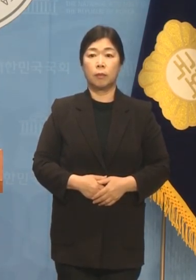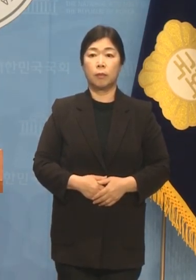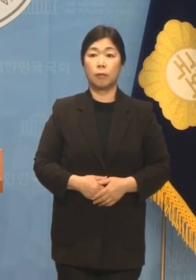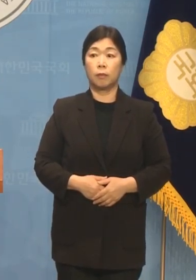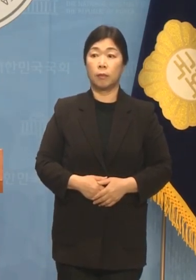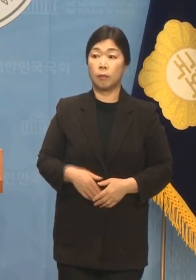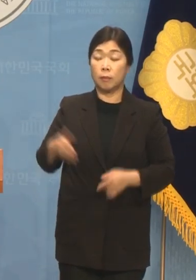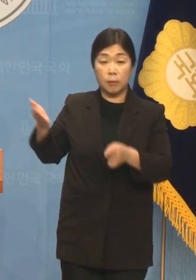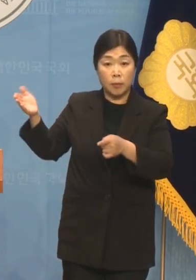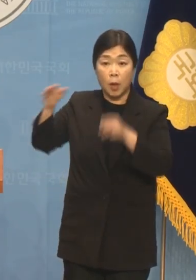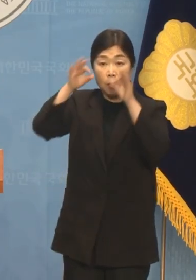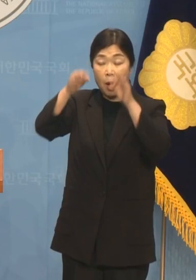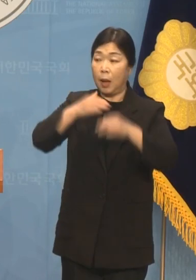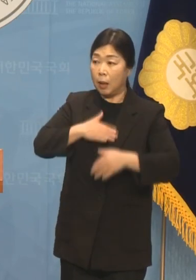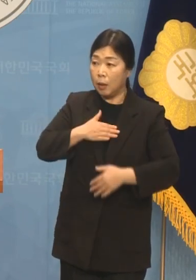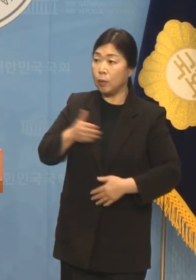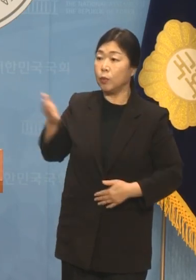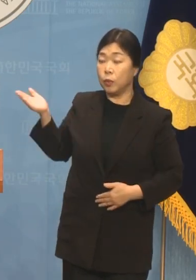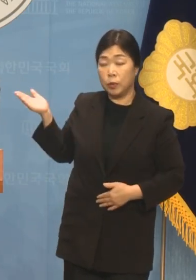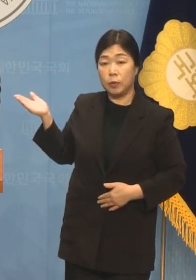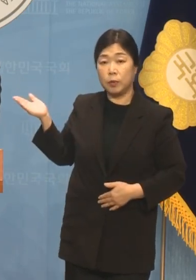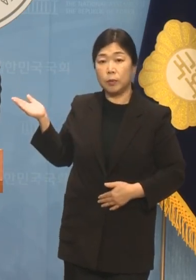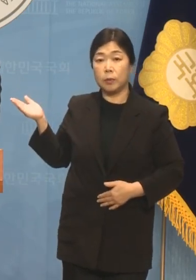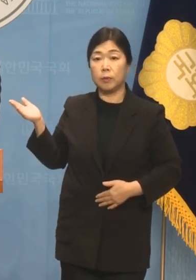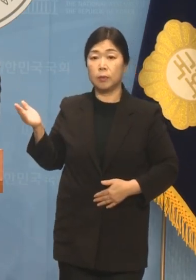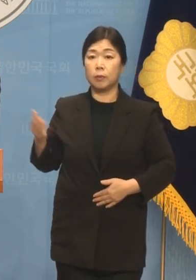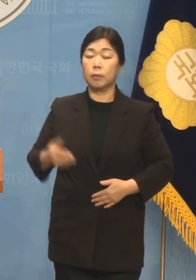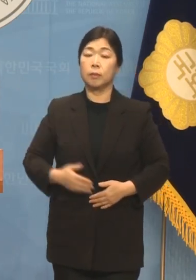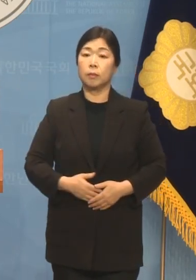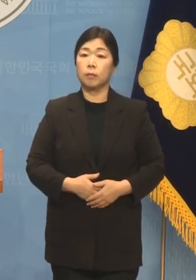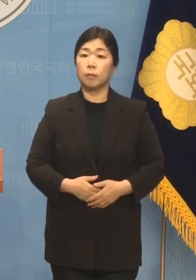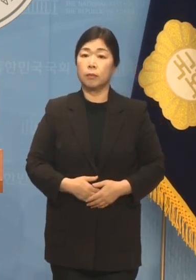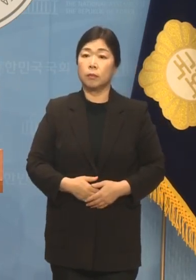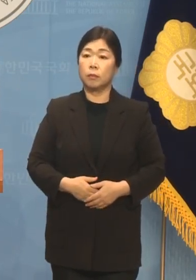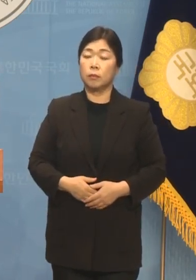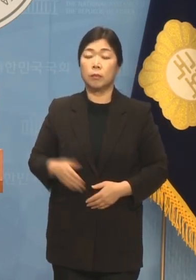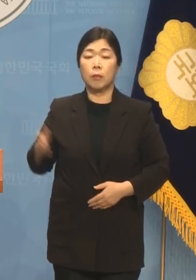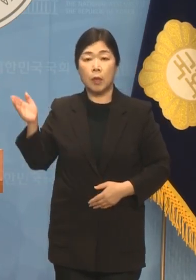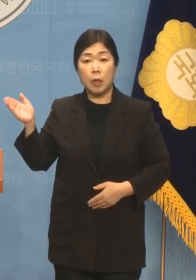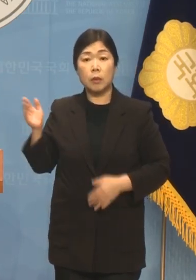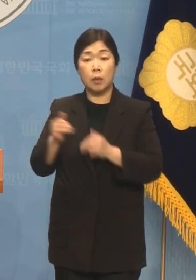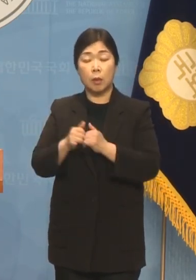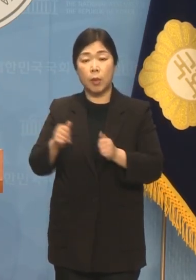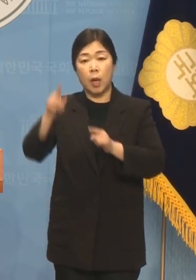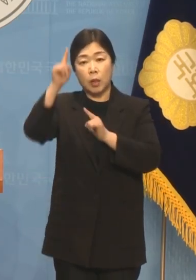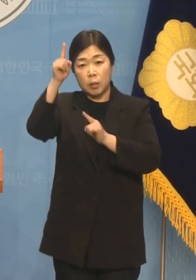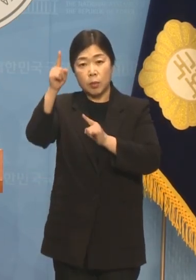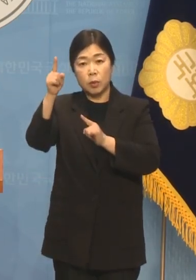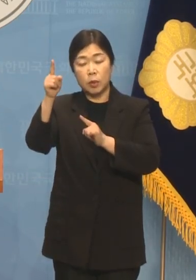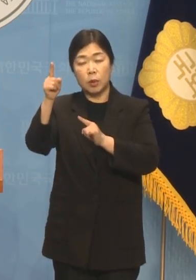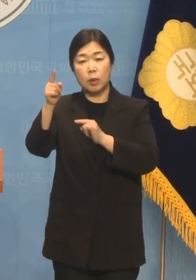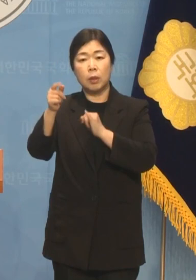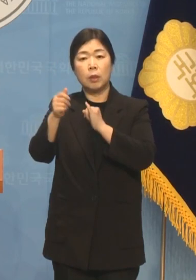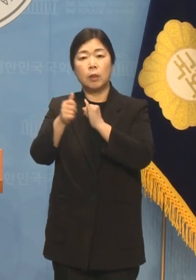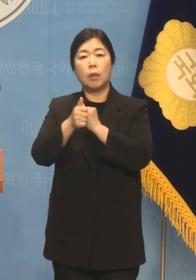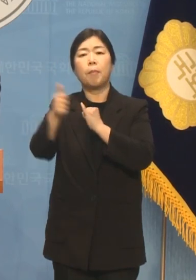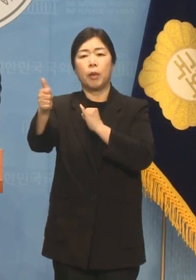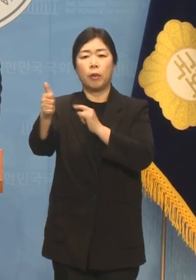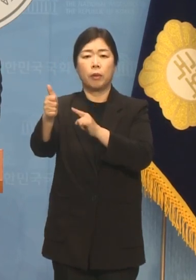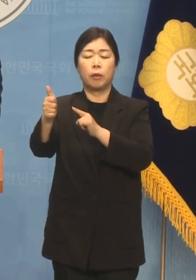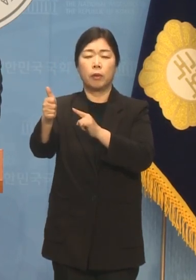여러분, 이 사건 기억하실 겁니다. 이 사람이 바로 이모 씨의 남편 이정우 씨입니다.